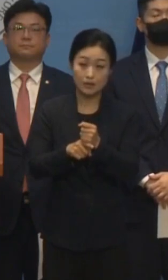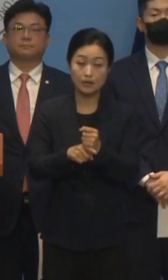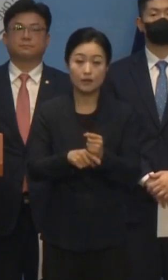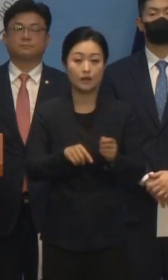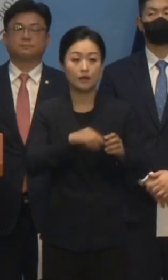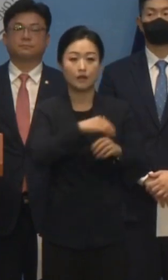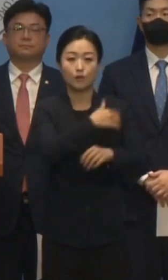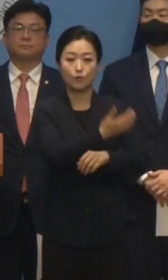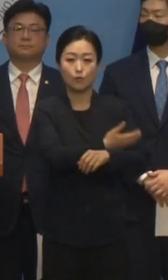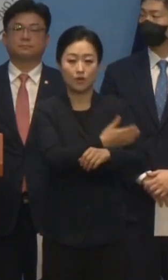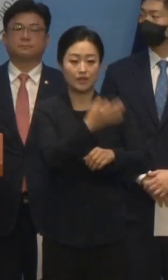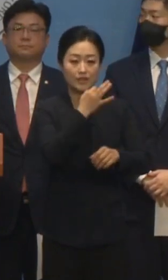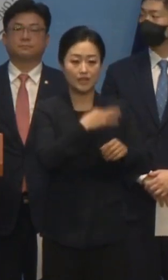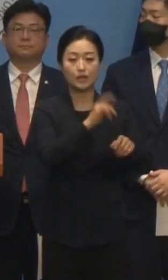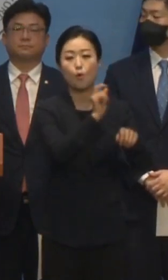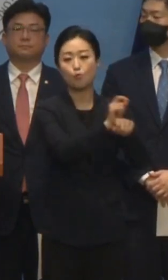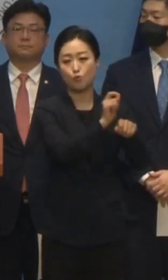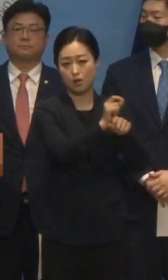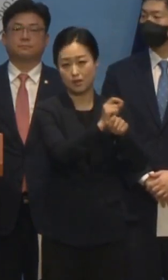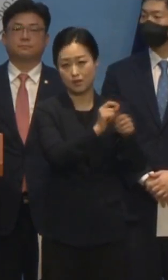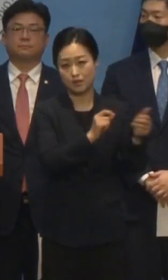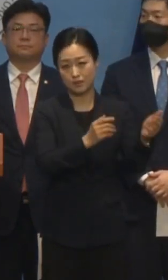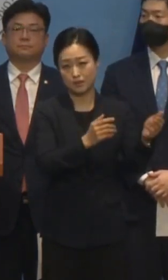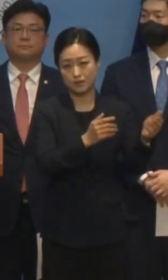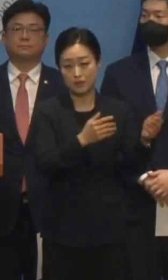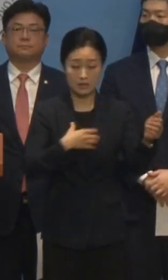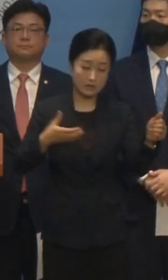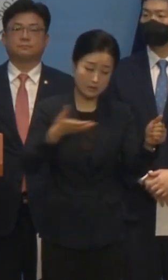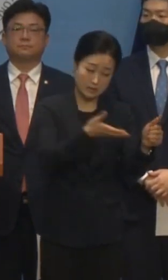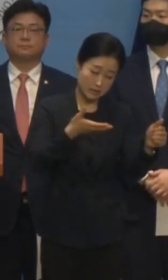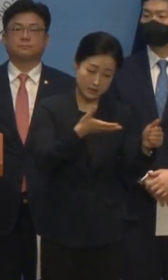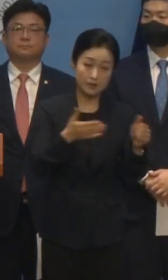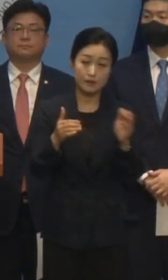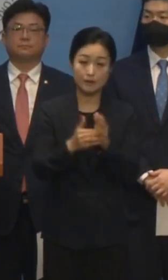공무원들을 몰아세운 것이 민주당 아닙니까?